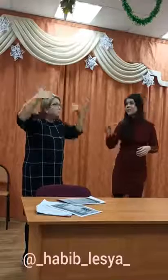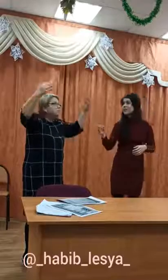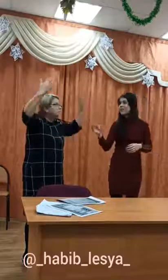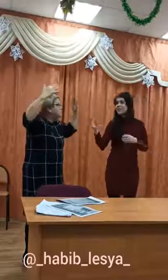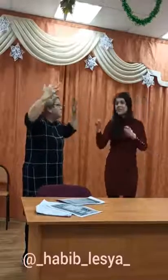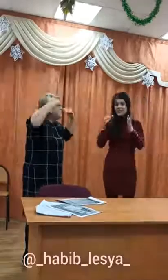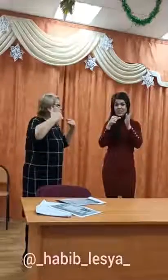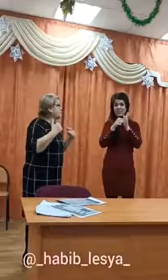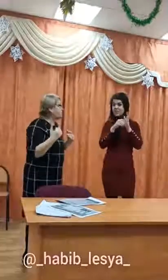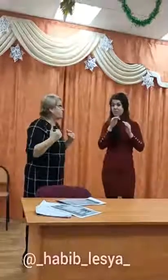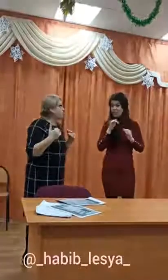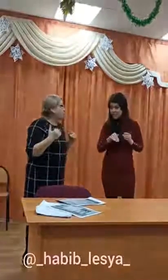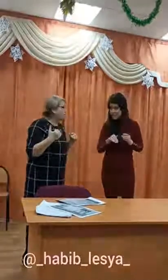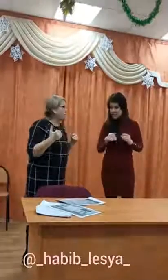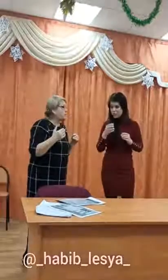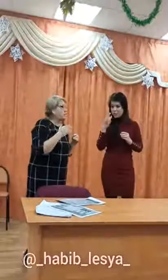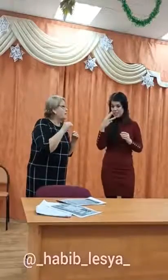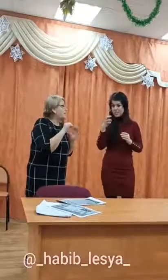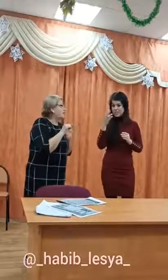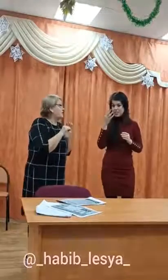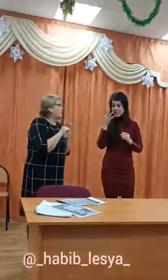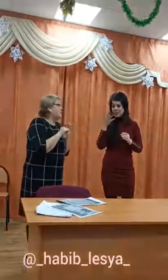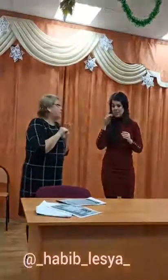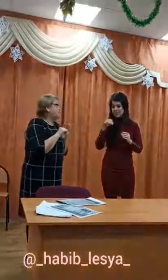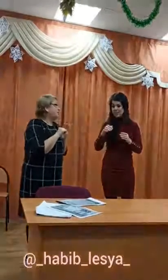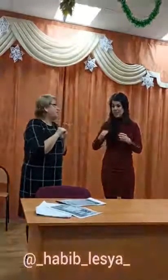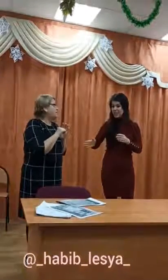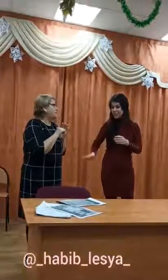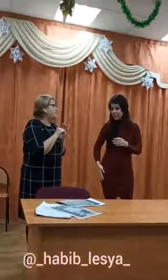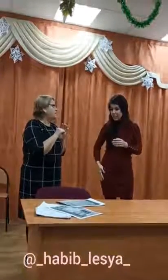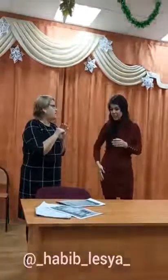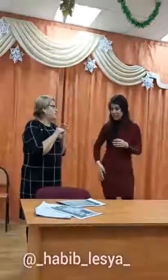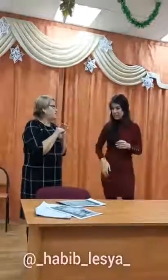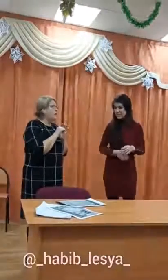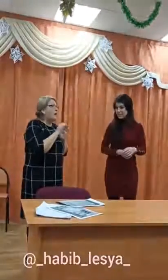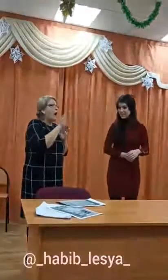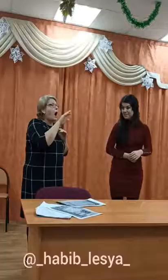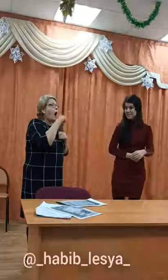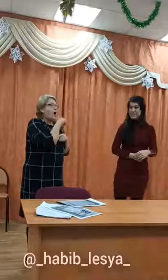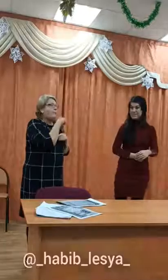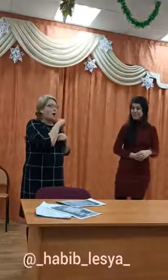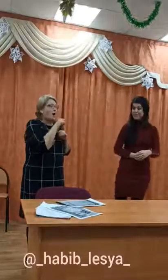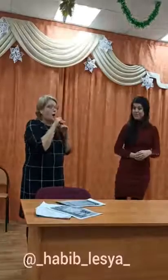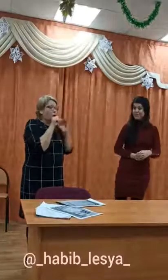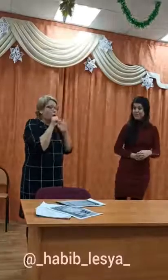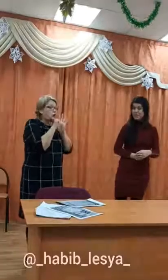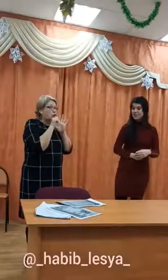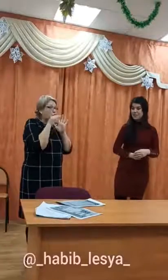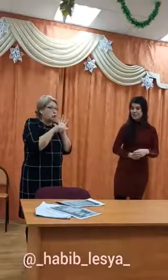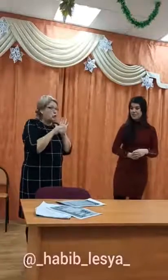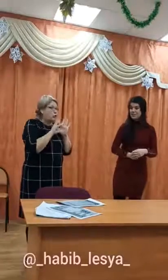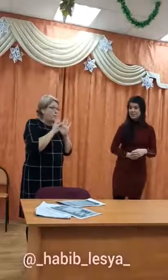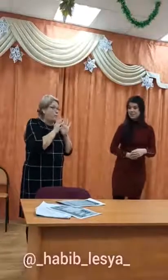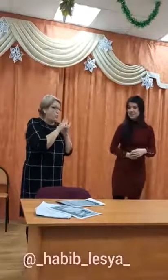есть я 6 тысяч вложила, уже 34 тысячи заработала. Она 6 тысяч